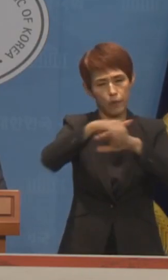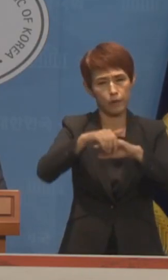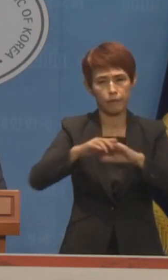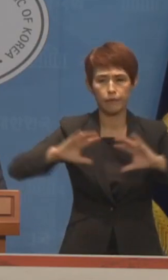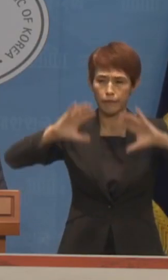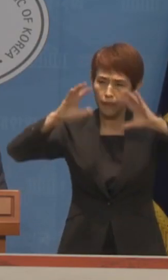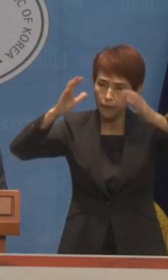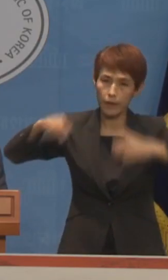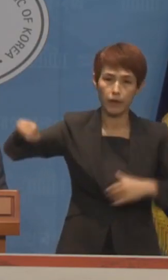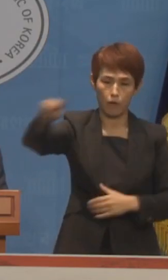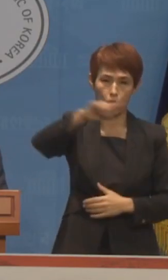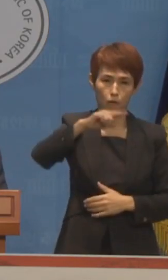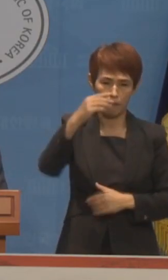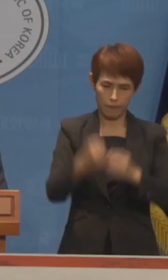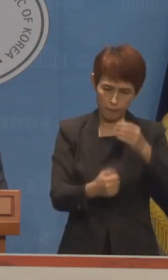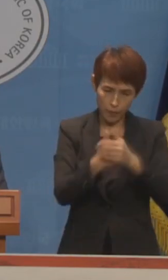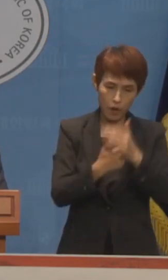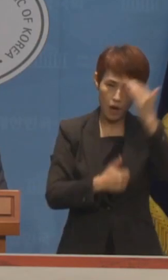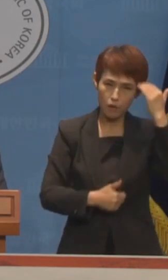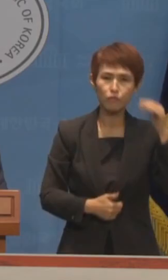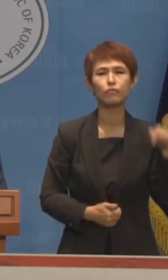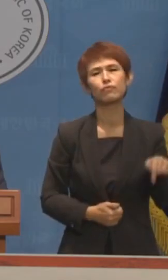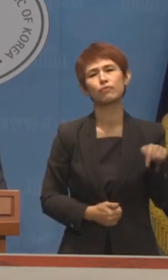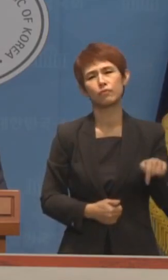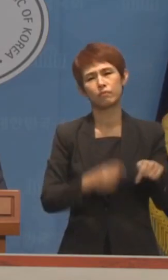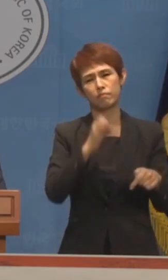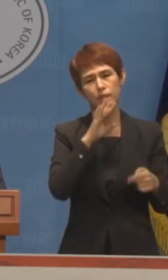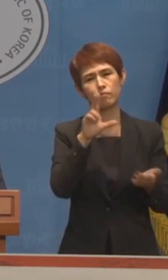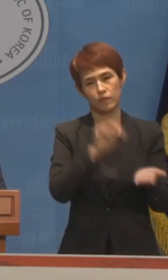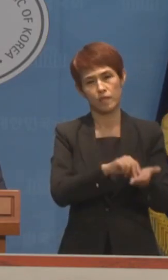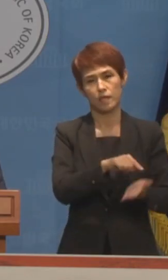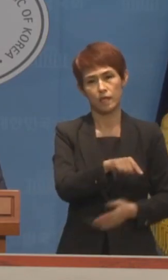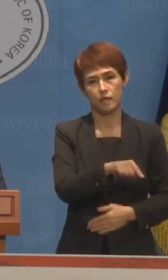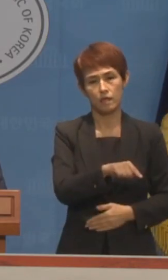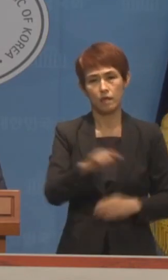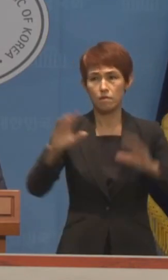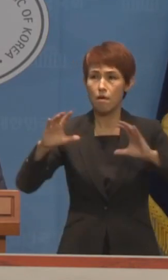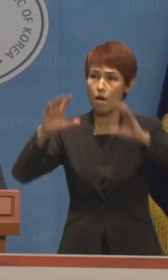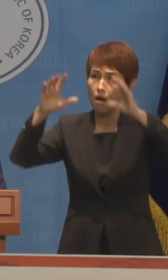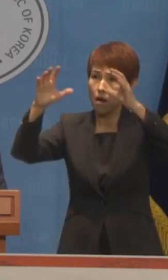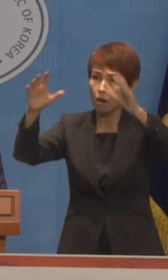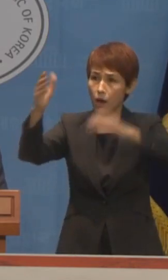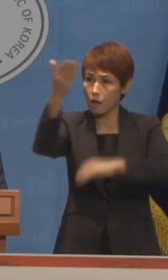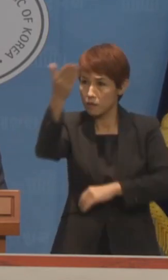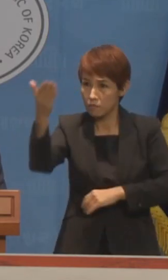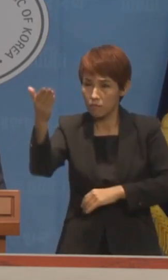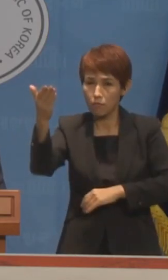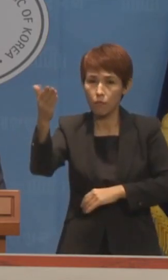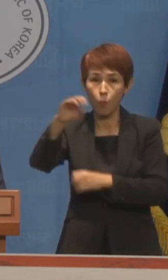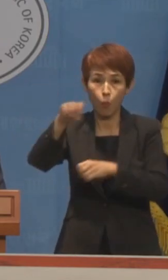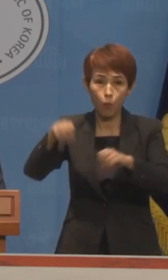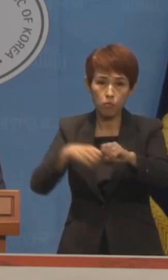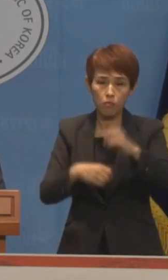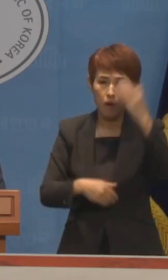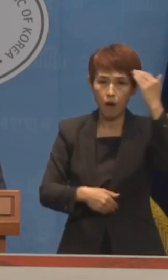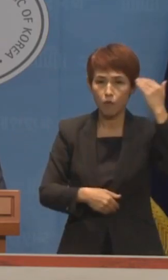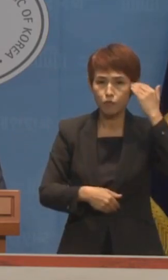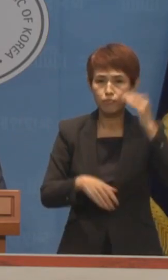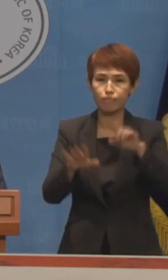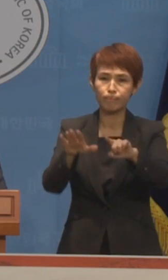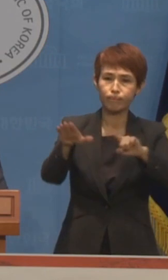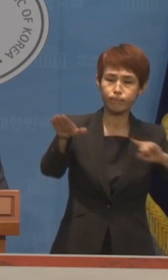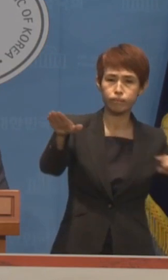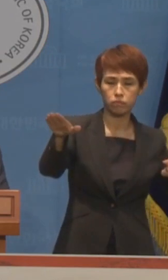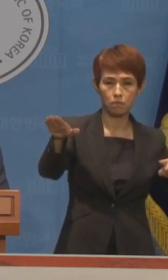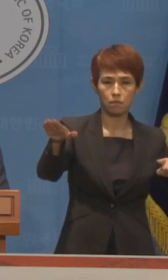있습니다. 유일하게 대한민국만 그 세계적인 흐름에 역행하고 있는 게 사실입니다.